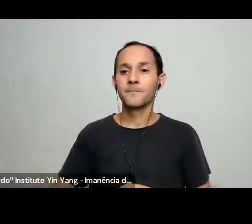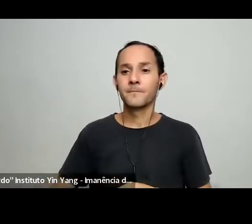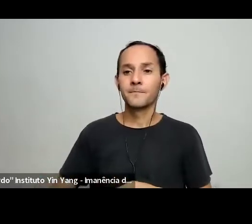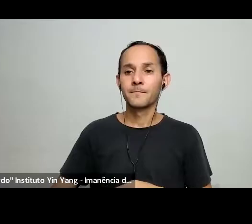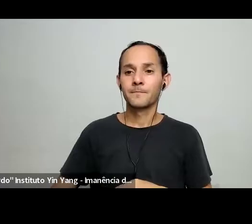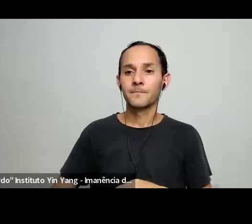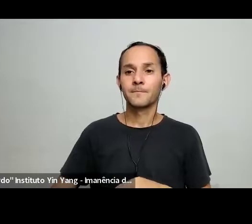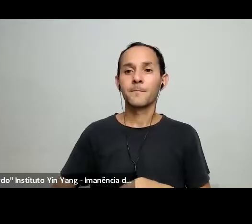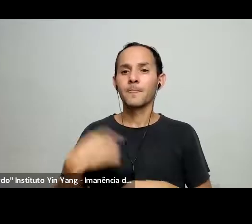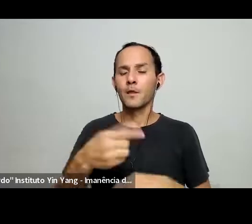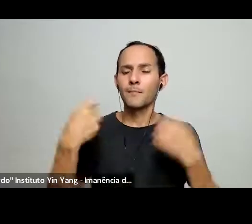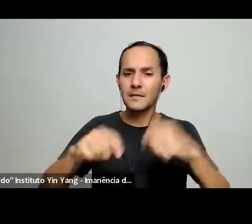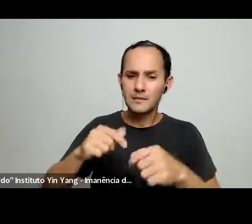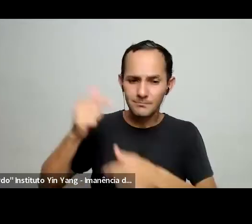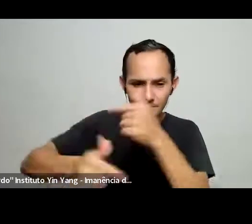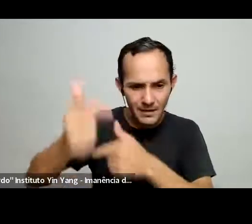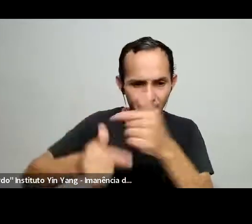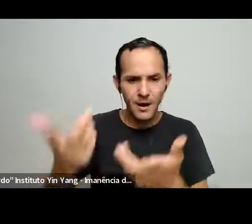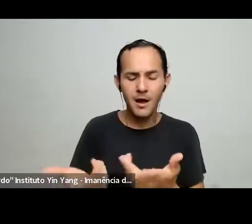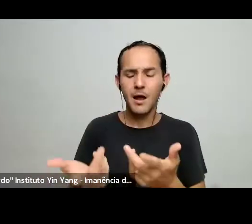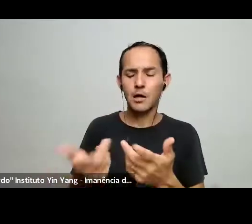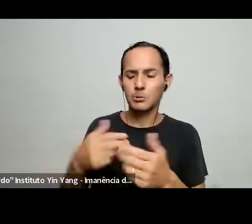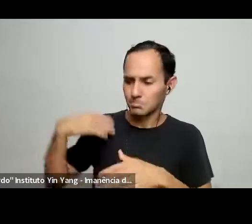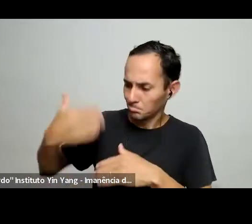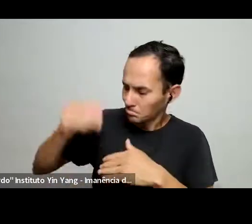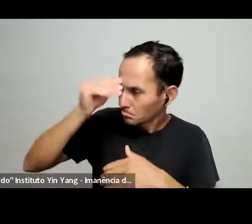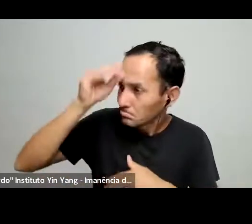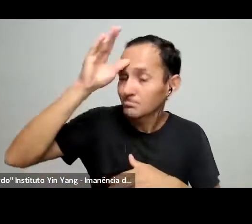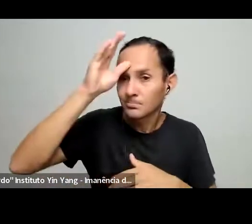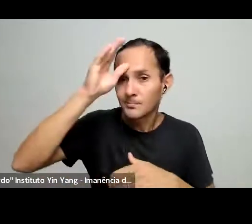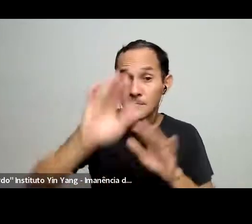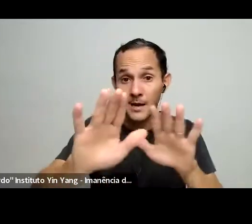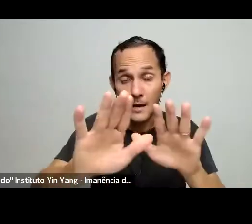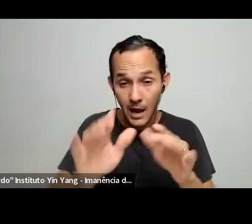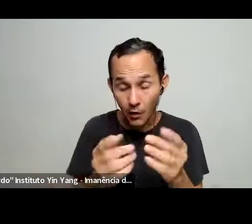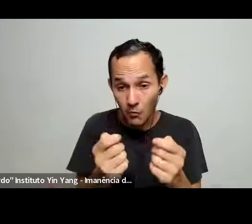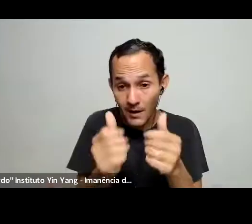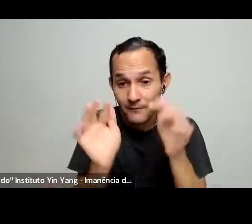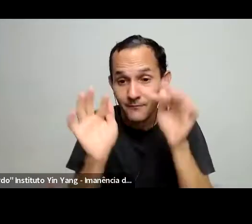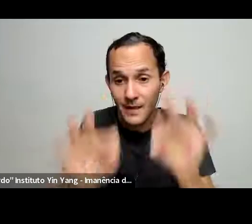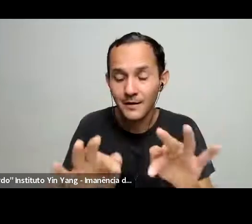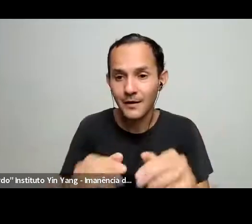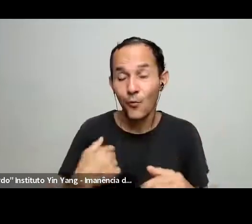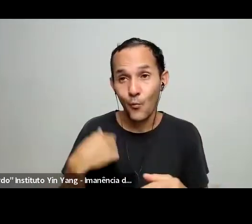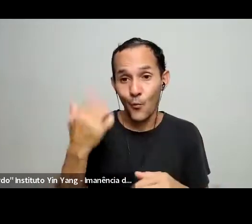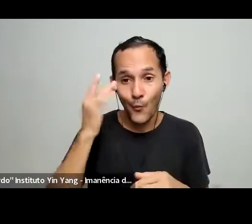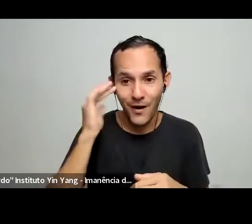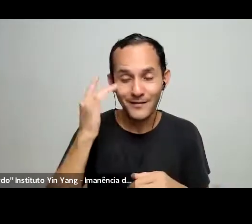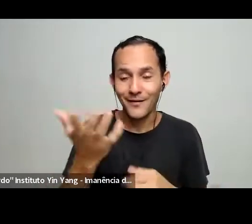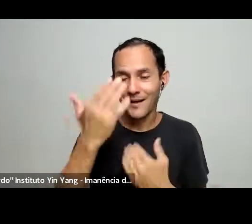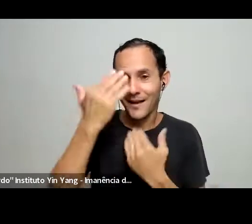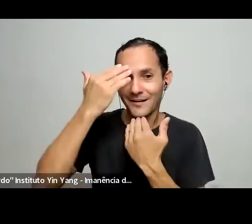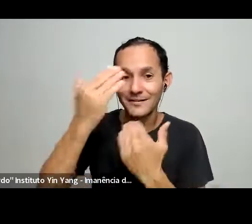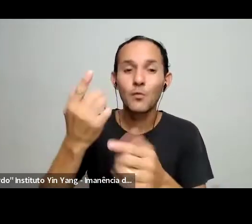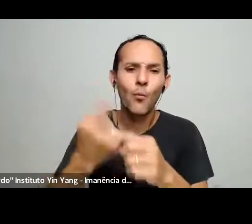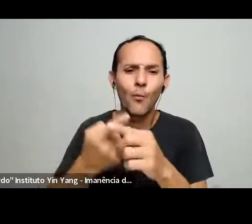que a gente necessita para seguir trabalhando, crescendo. E, só para terminar, eu acho que agradecendo, né,